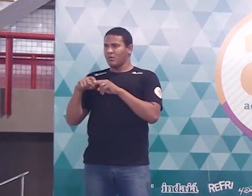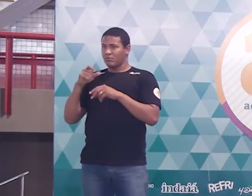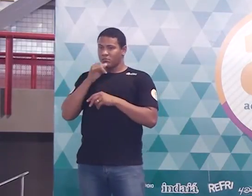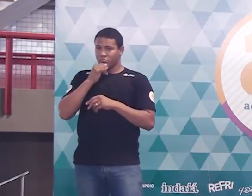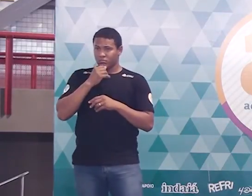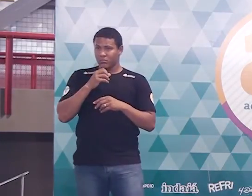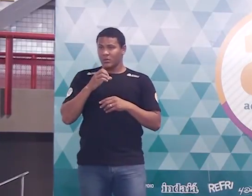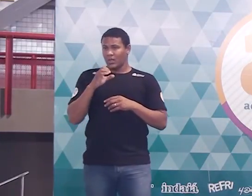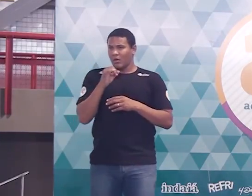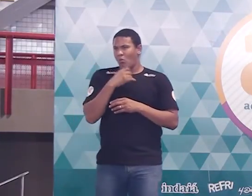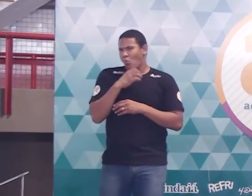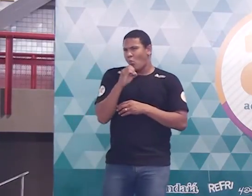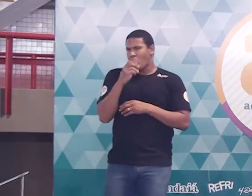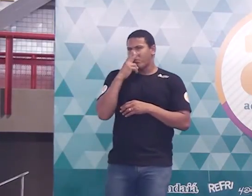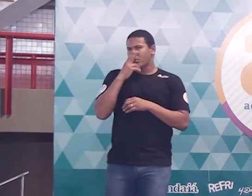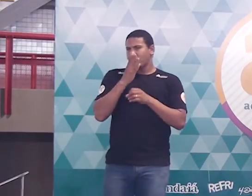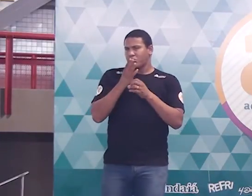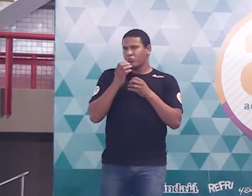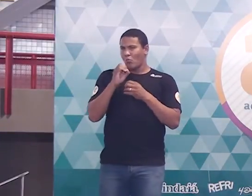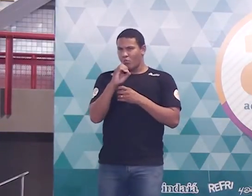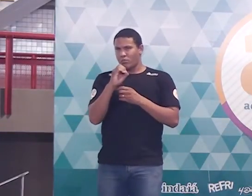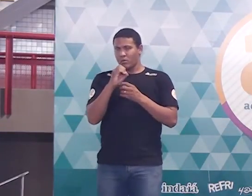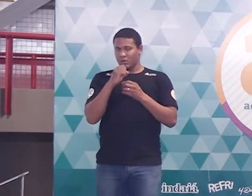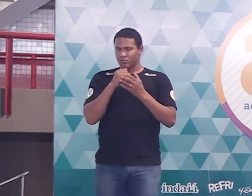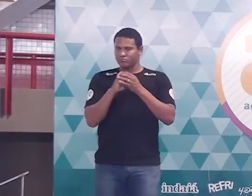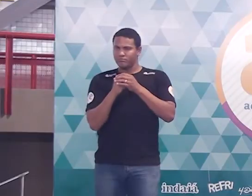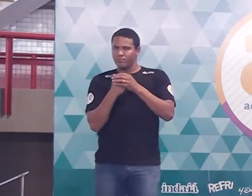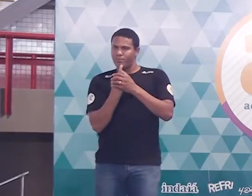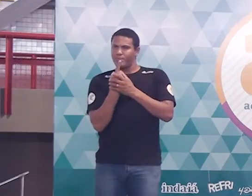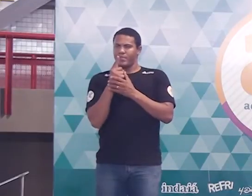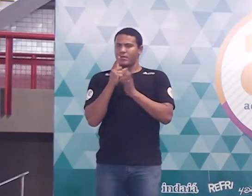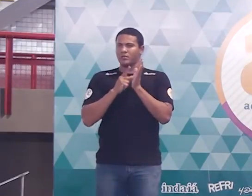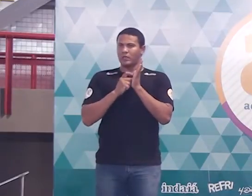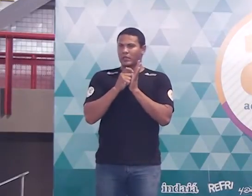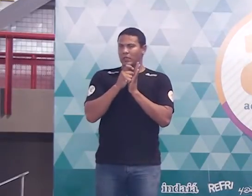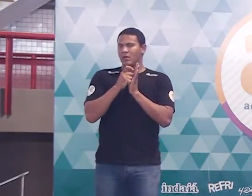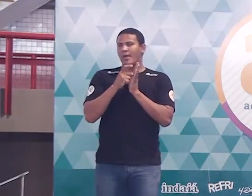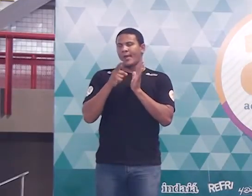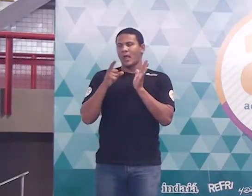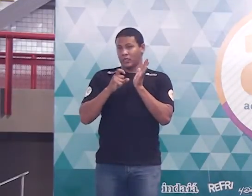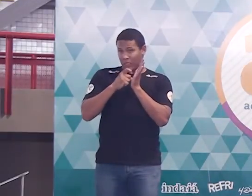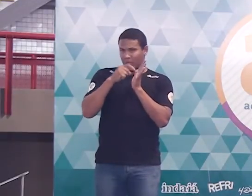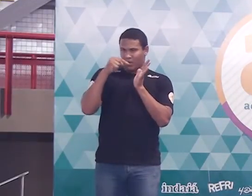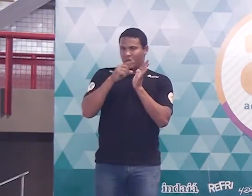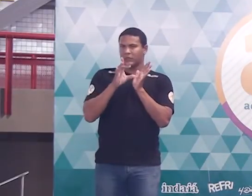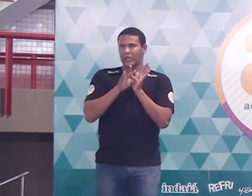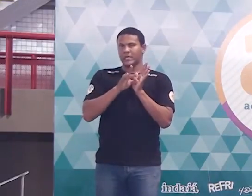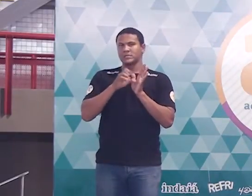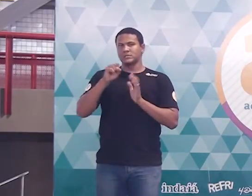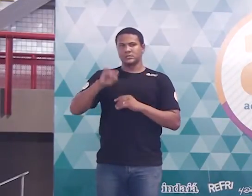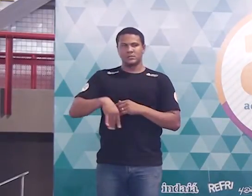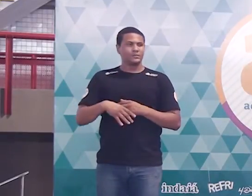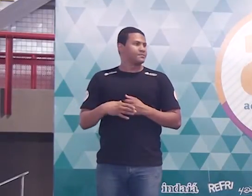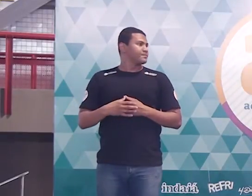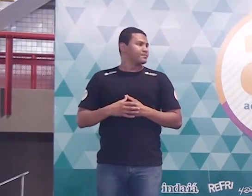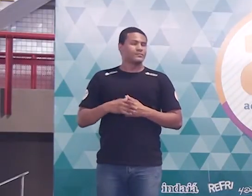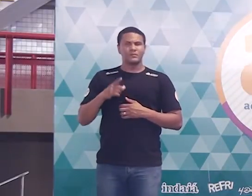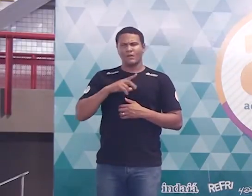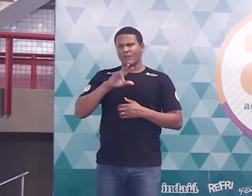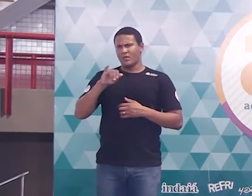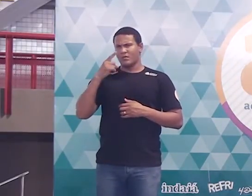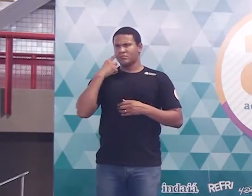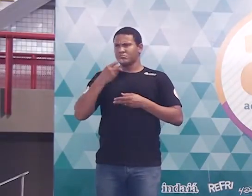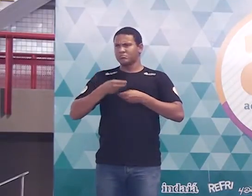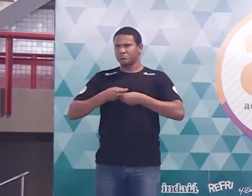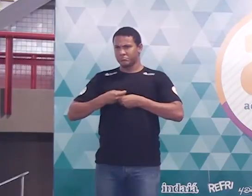tem nicho ecológico parasita. É um parasita, sem dúvida. Tá? Meus queridos, eu vou disponibilizar aqui para vocês, eu